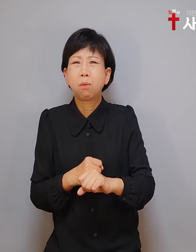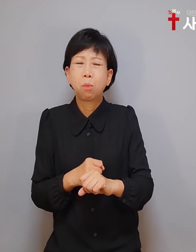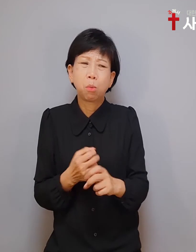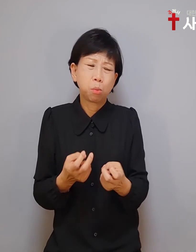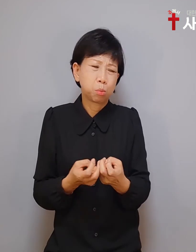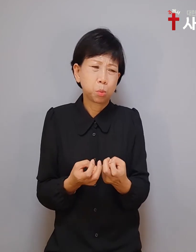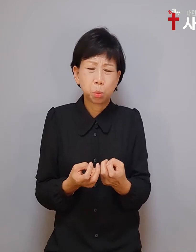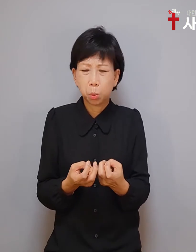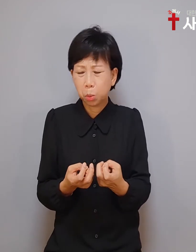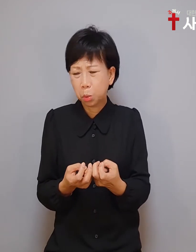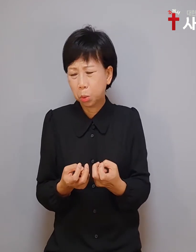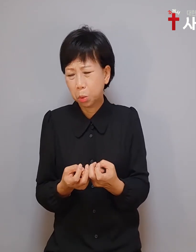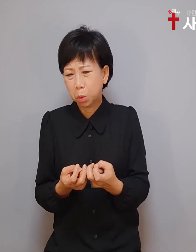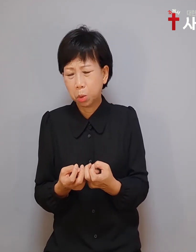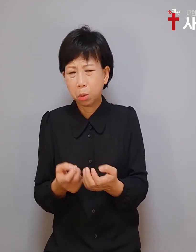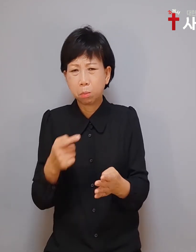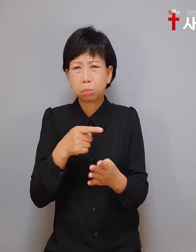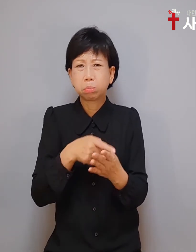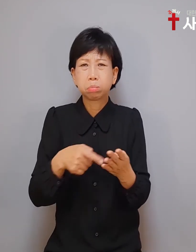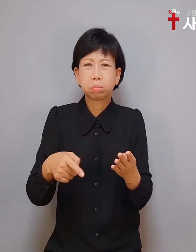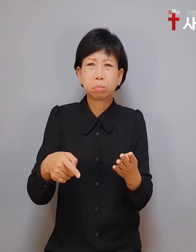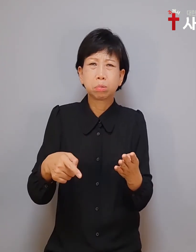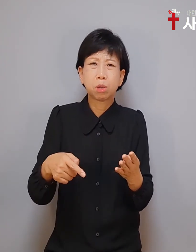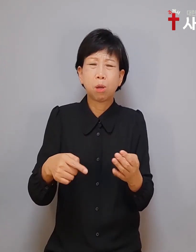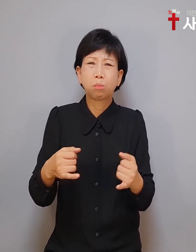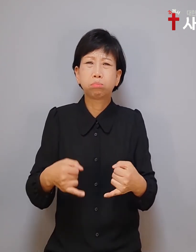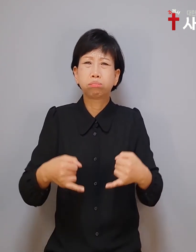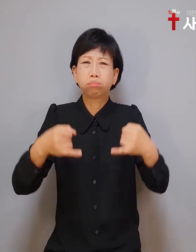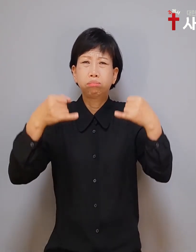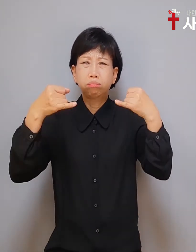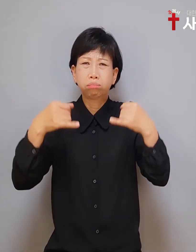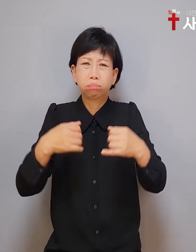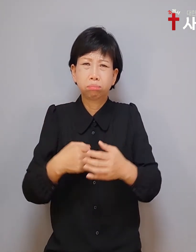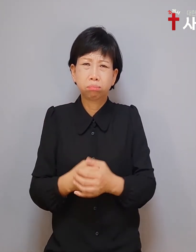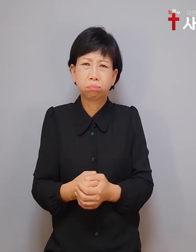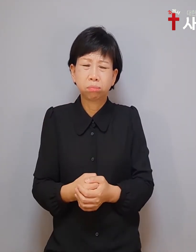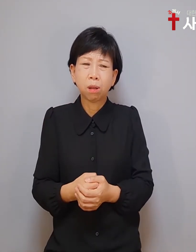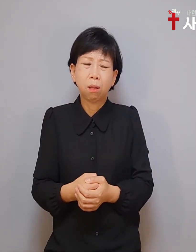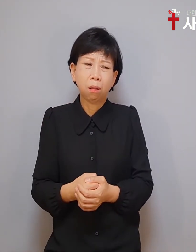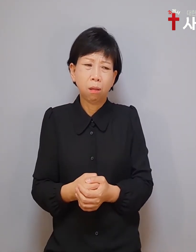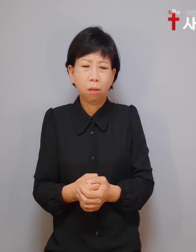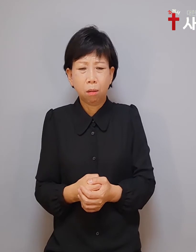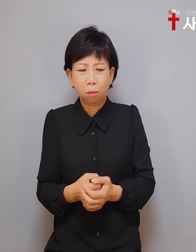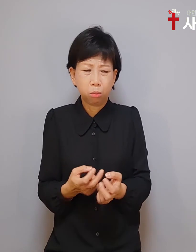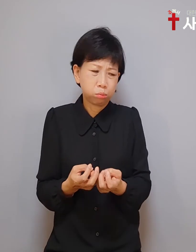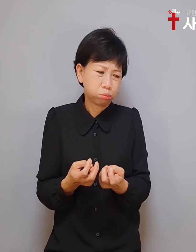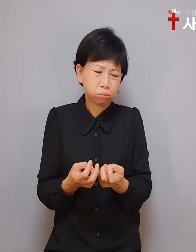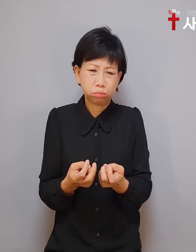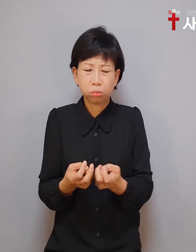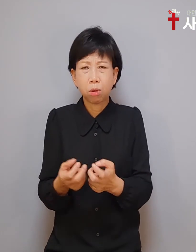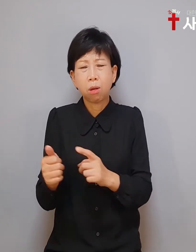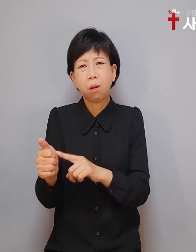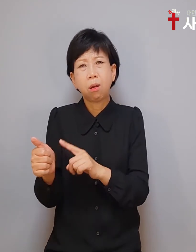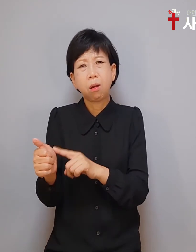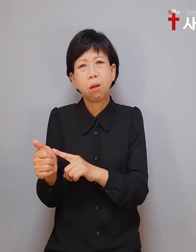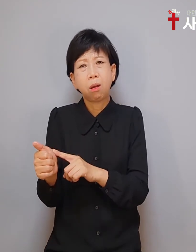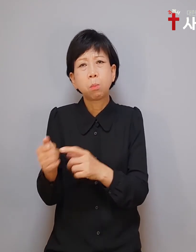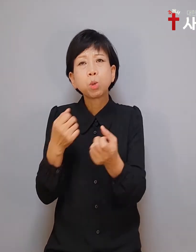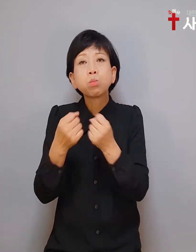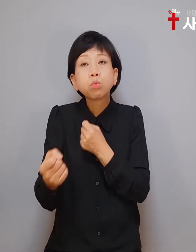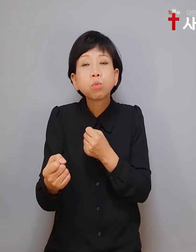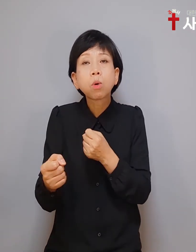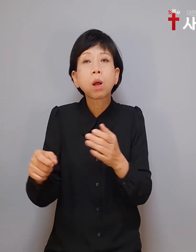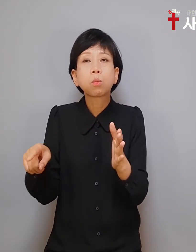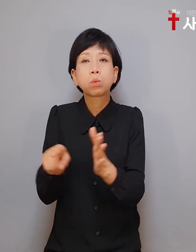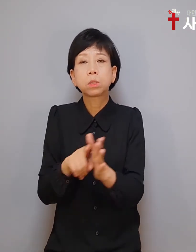생각마저 했습니다. 하지만 기업을 처음 시작할 때부터 철저한 신앙생활을 해온 록펠러이기 때문에 이